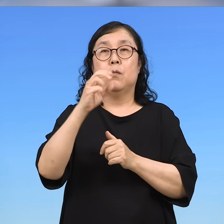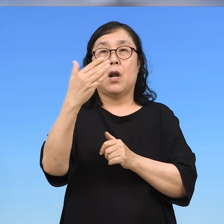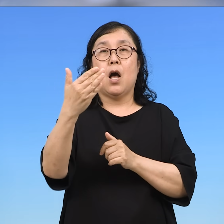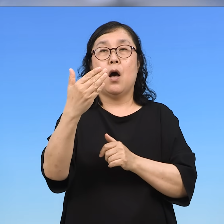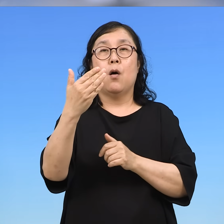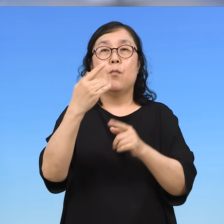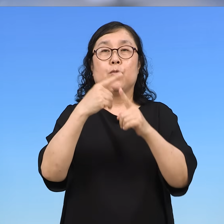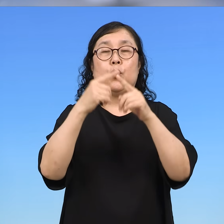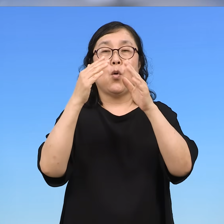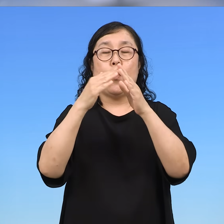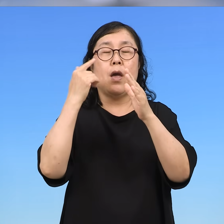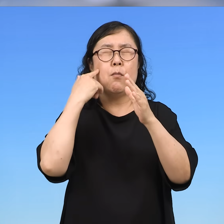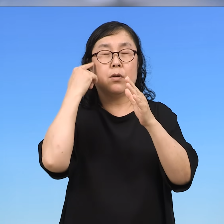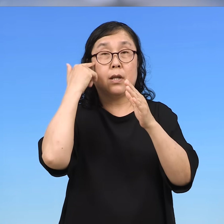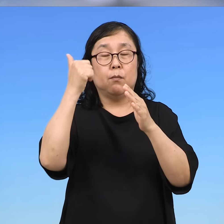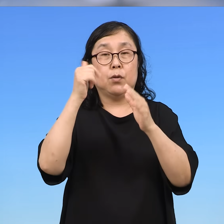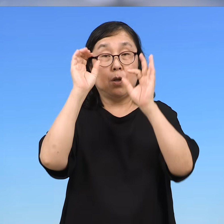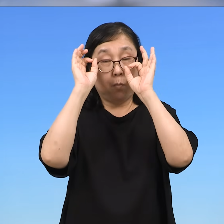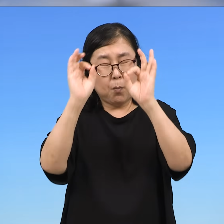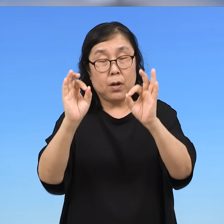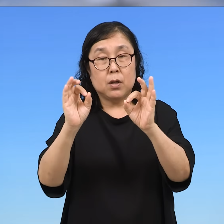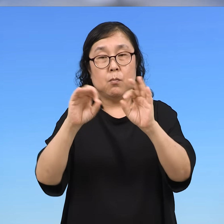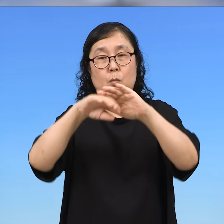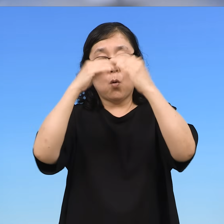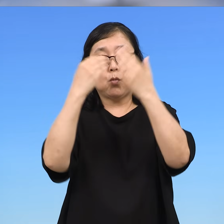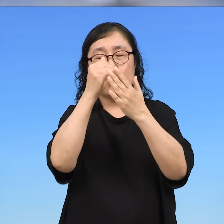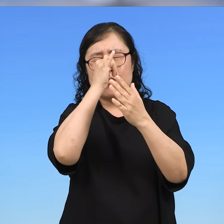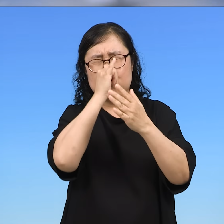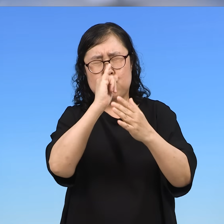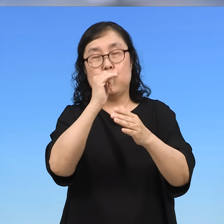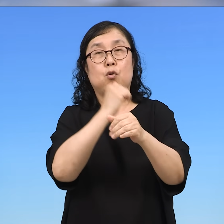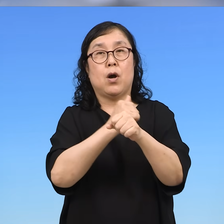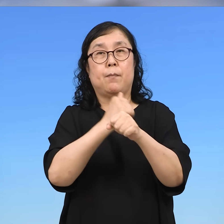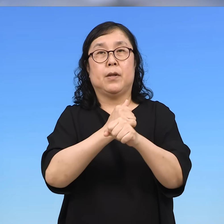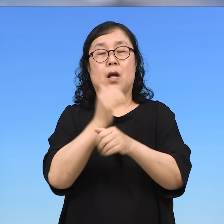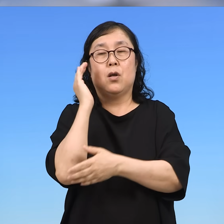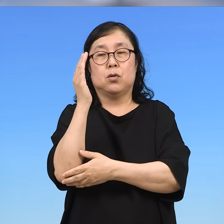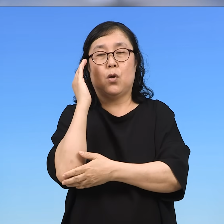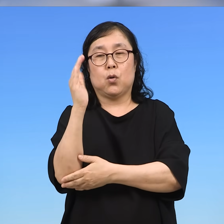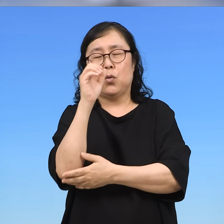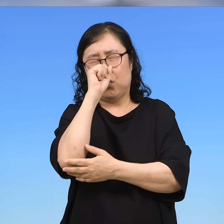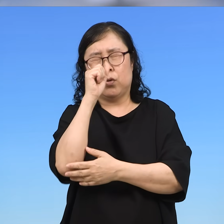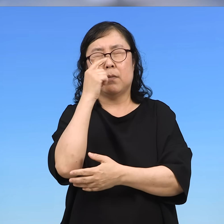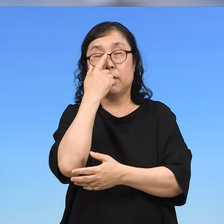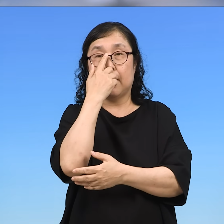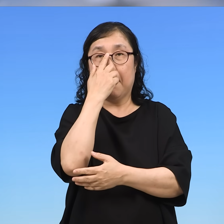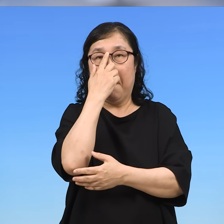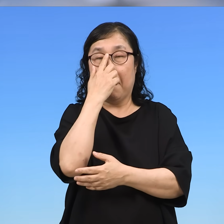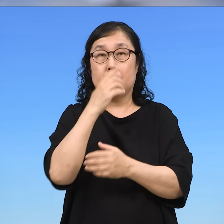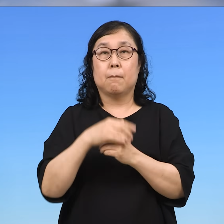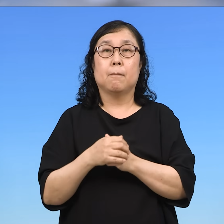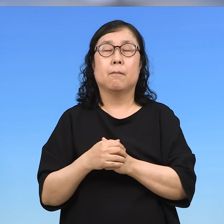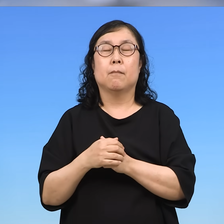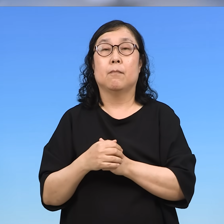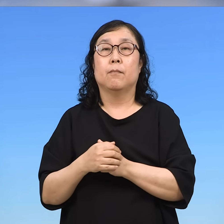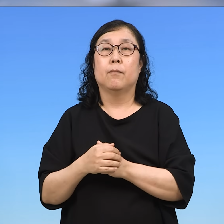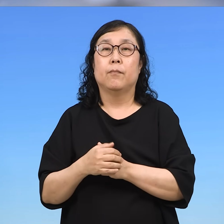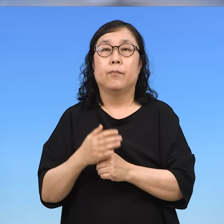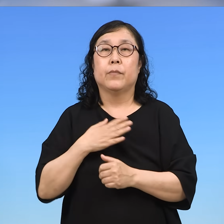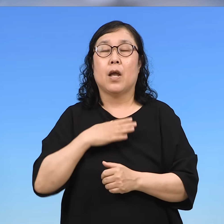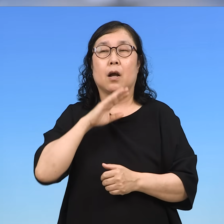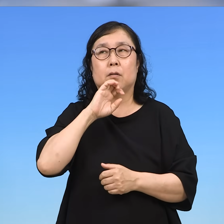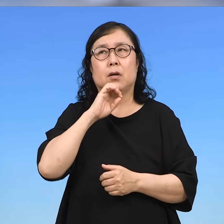29 교회 예비 목사님들 보면은 다 훌륭해요. 설교도 다 정말 설교가 다 좋잖아요. 그리고